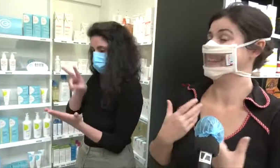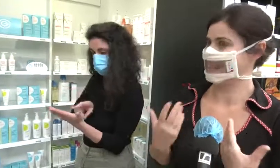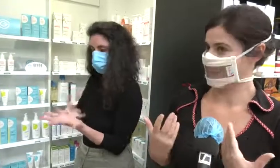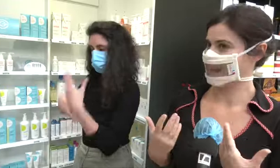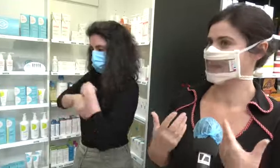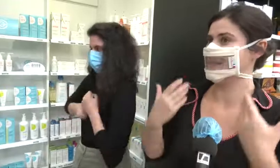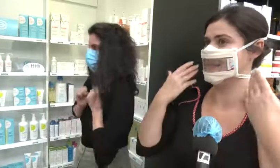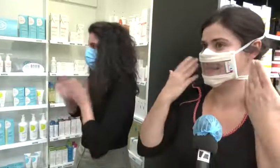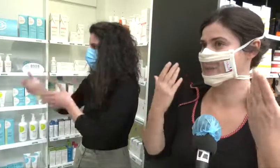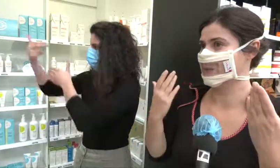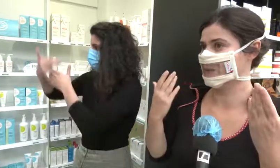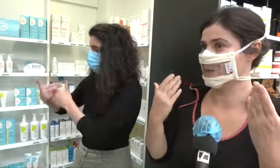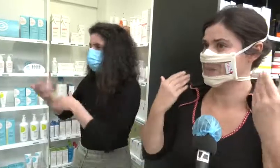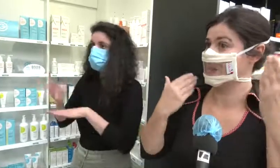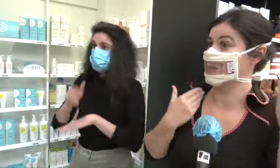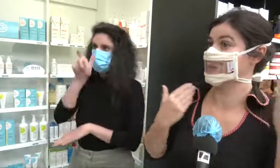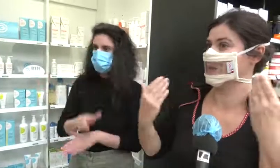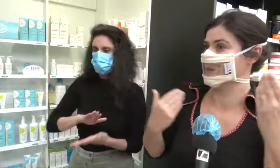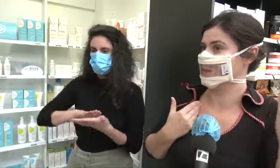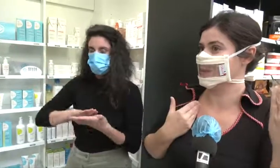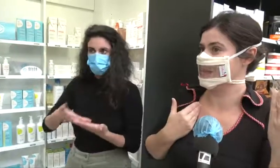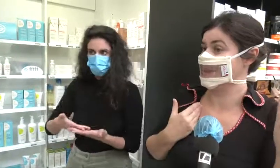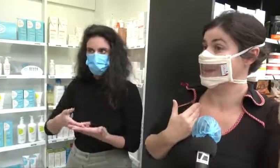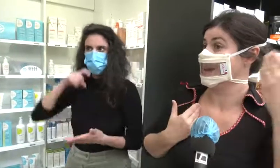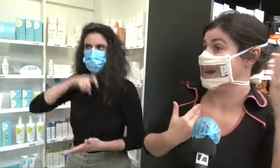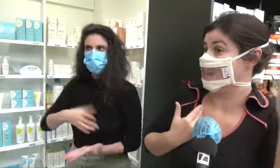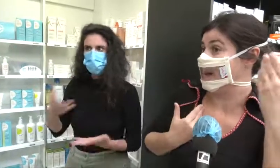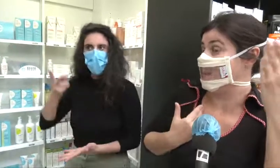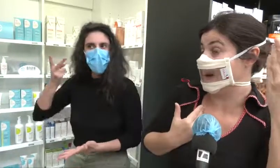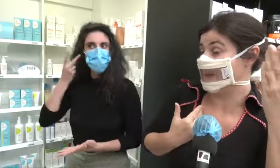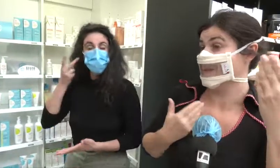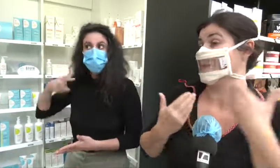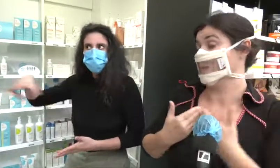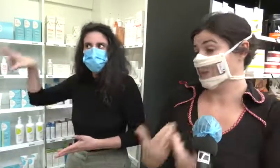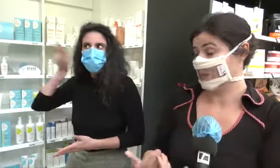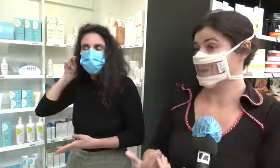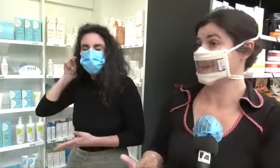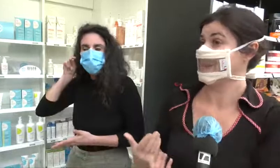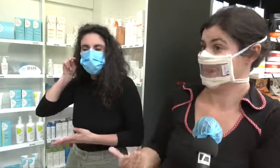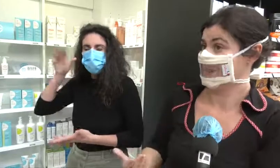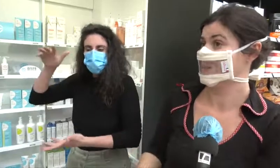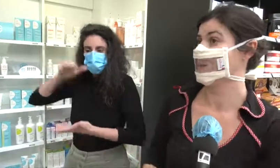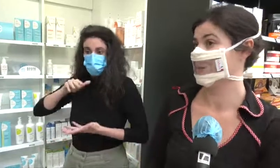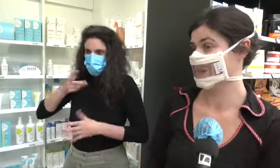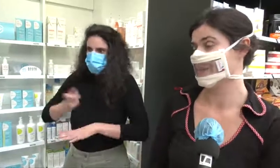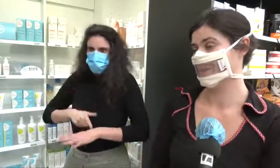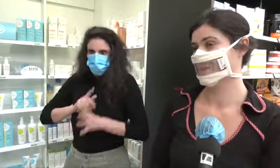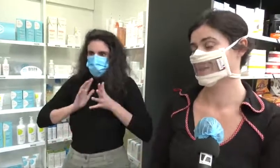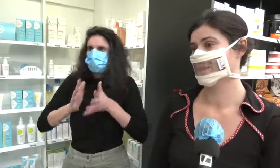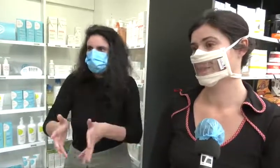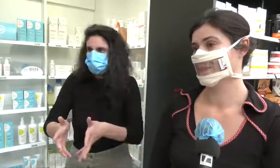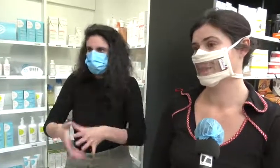Alors qu'un interprète est nécessairement entendant, puisqu'il a besoin d'entendre le message à l'oral pour le transmettre immédiatement en langue des